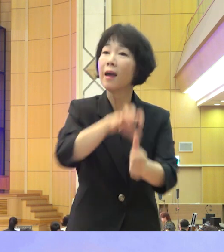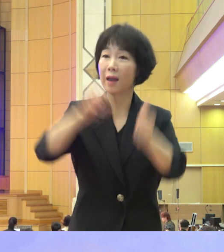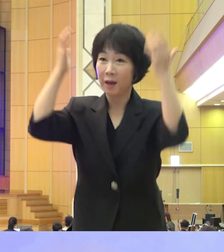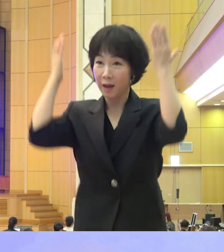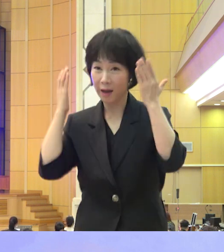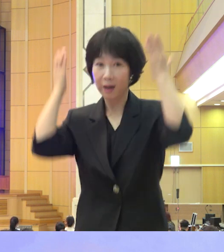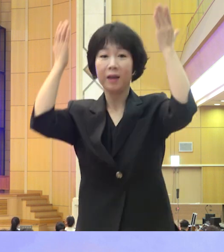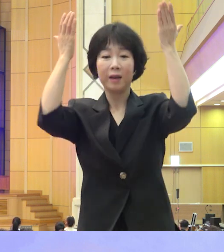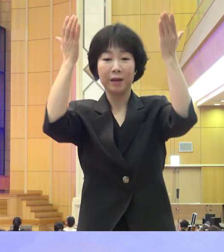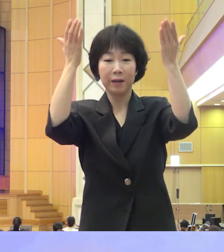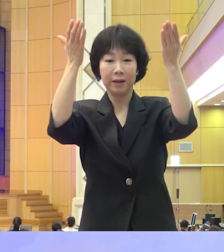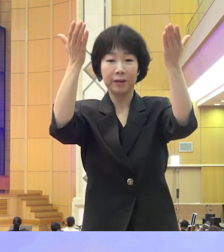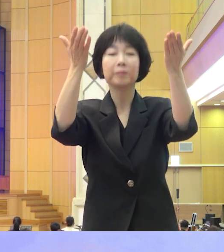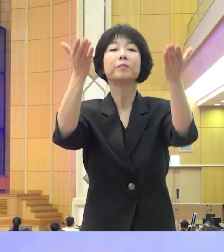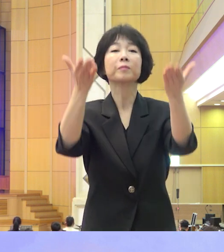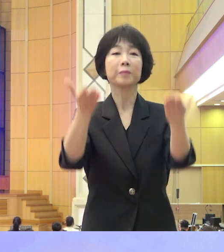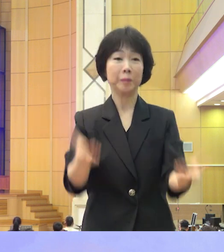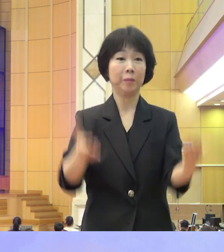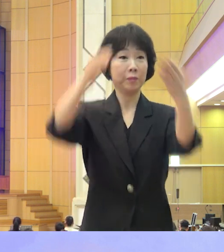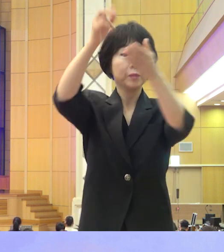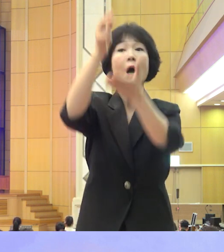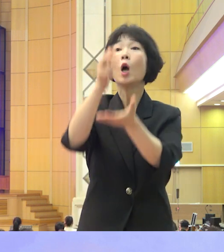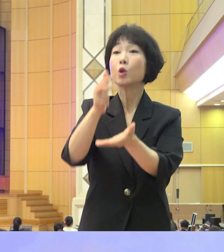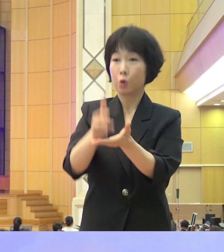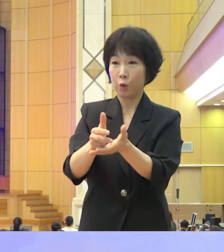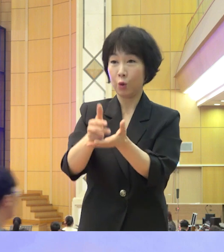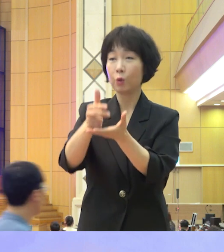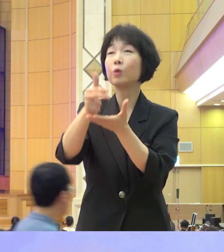보호하시네. 주님을 찬송하면서